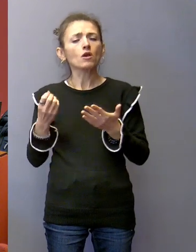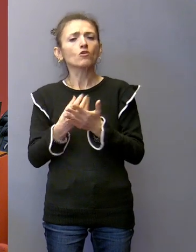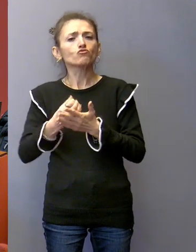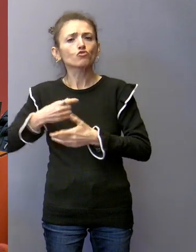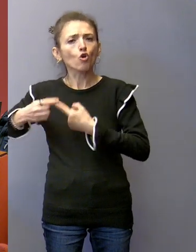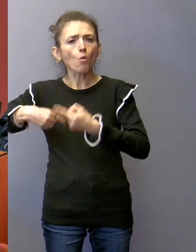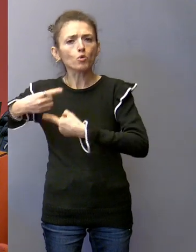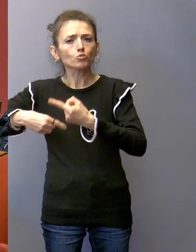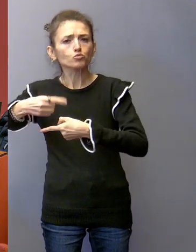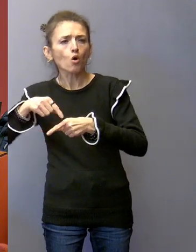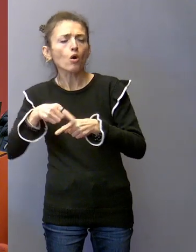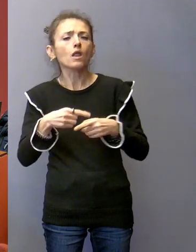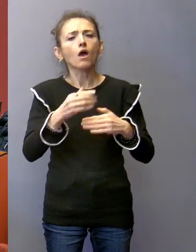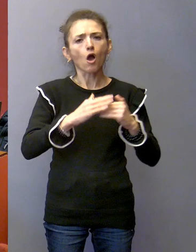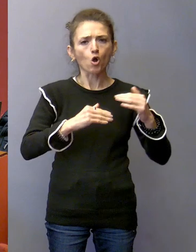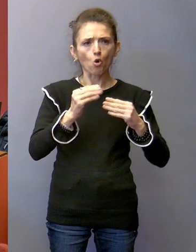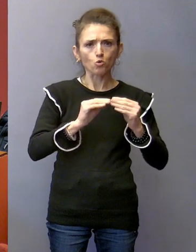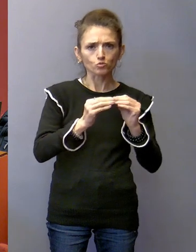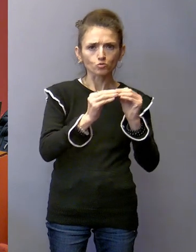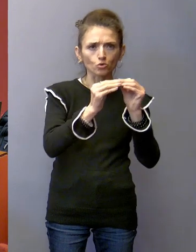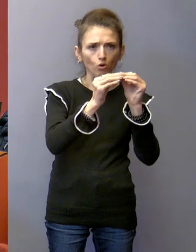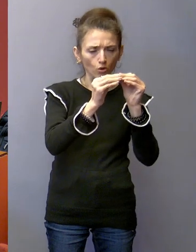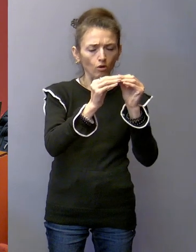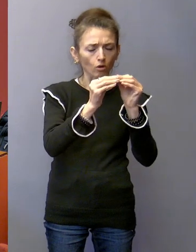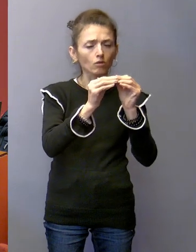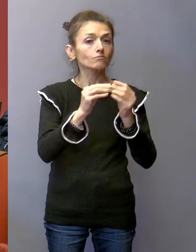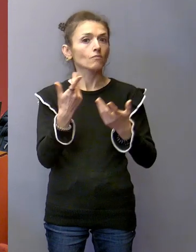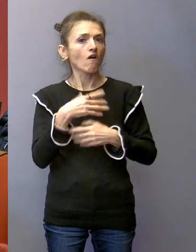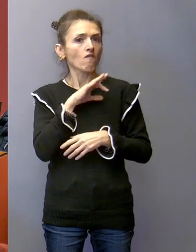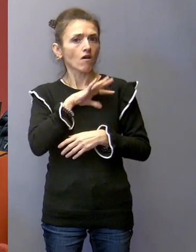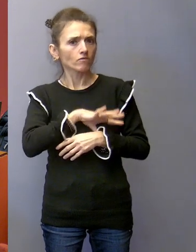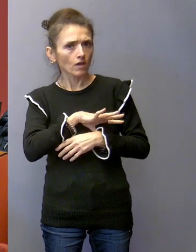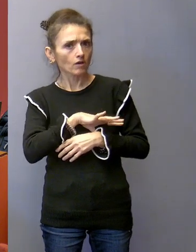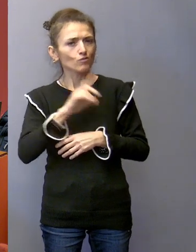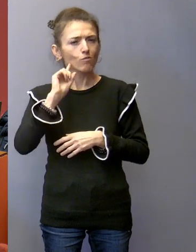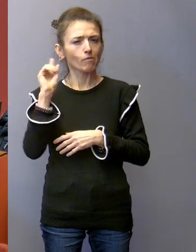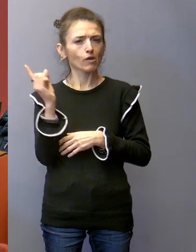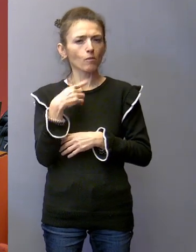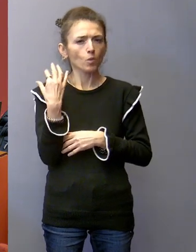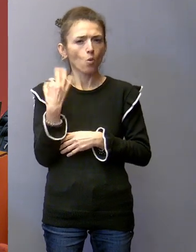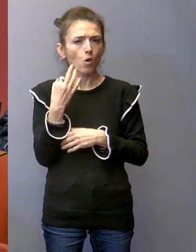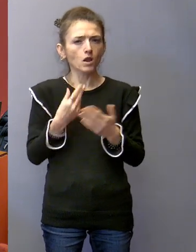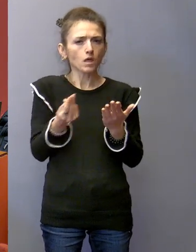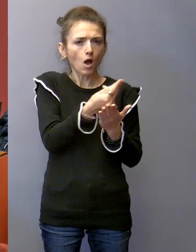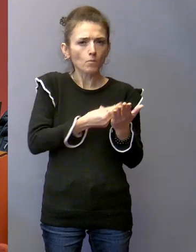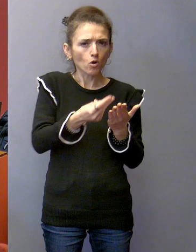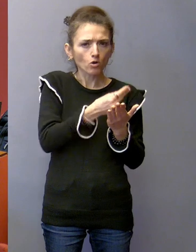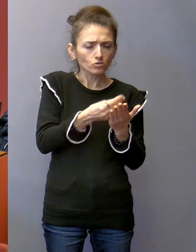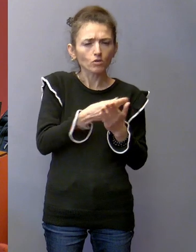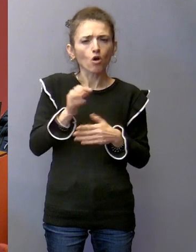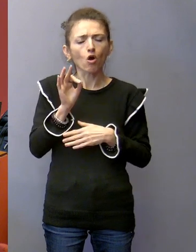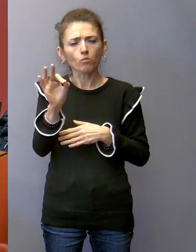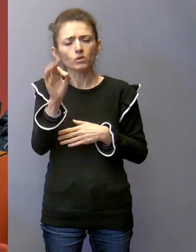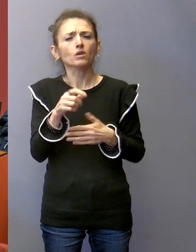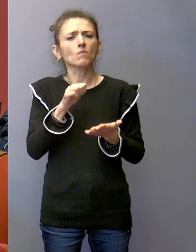sia la messa in opera quindi il vantaggio sarà un miglioramento della qualità progettuale mirata quindi alla resilienza al cambiamento